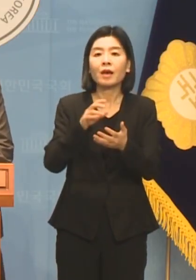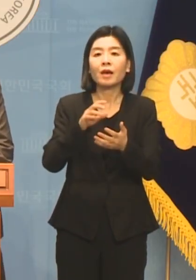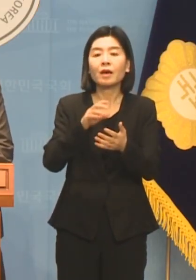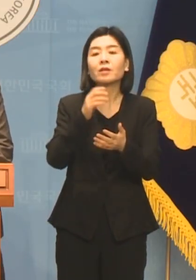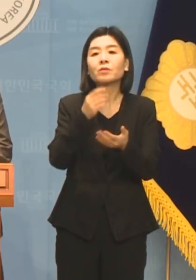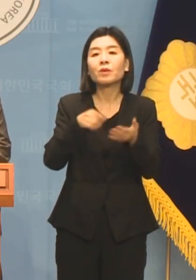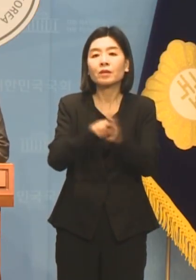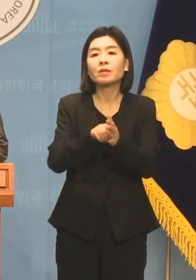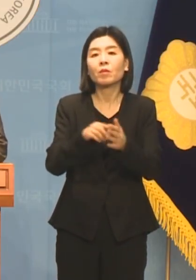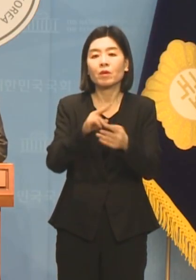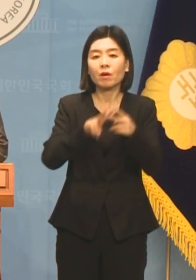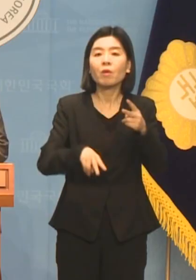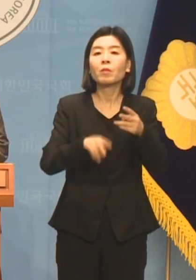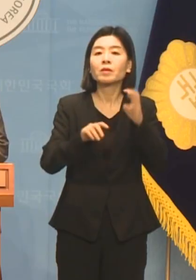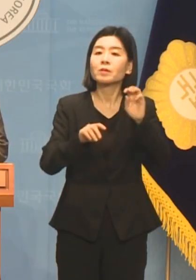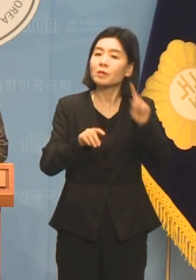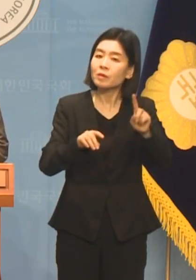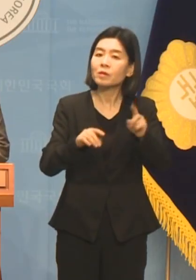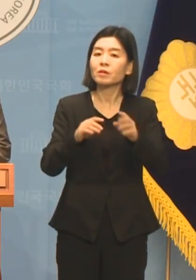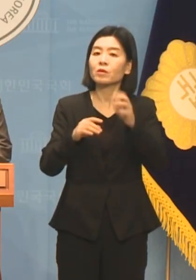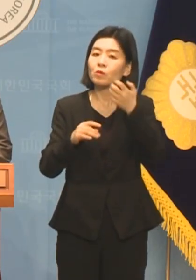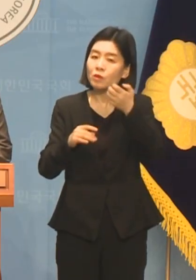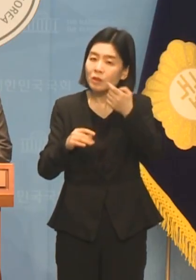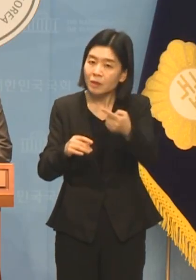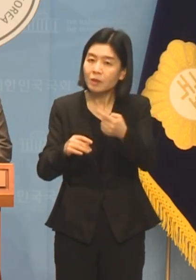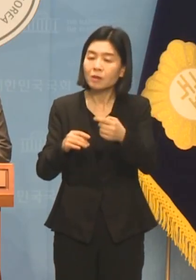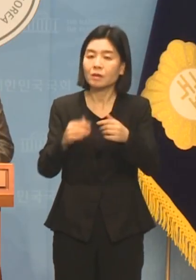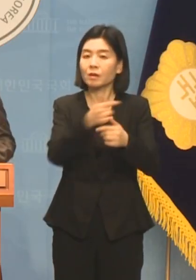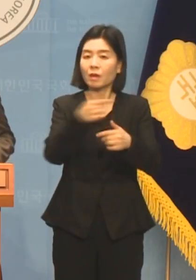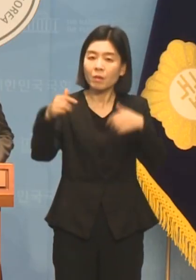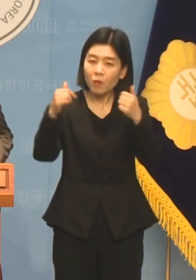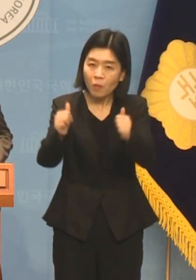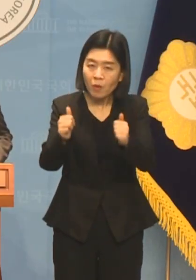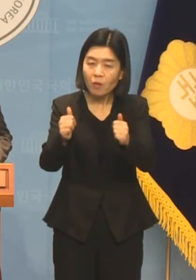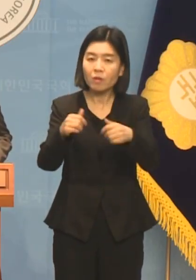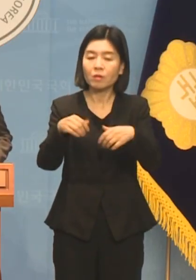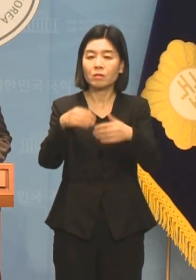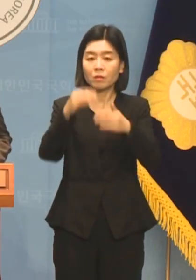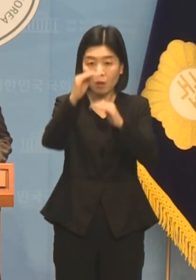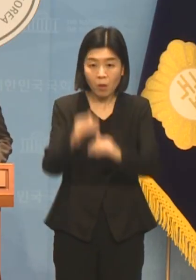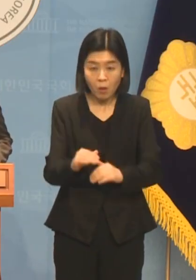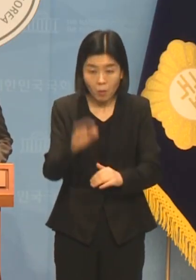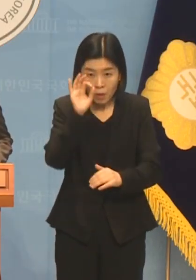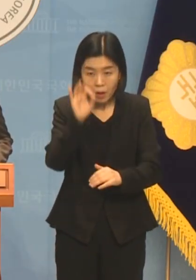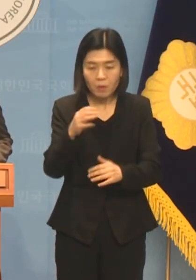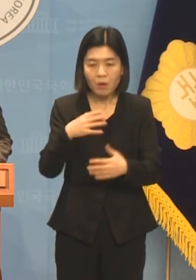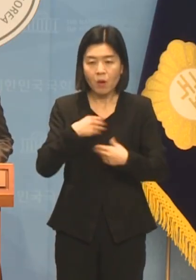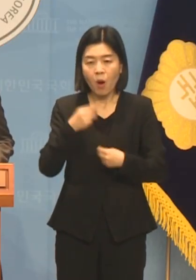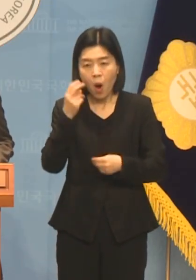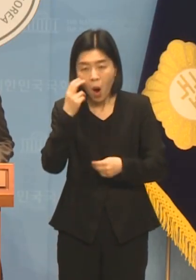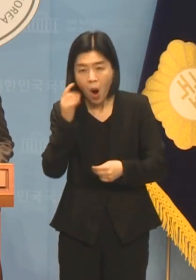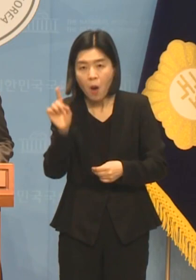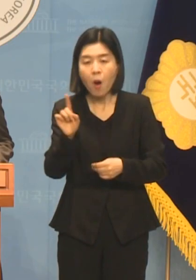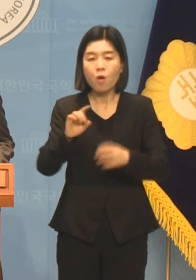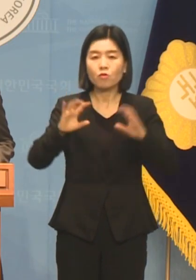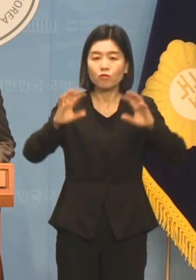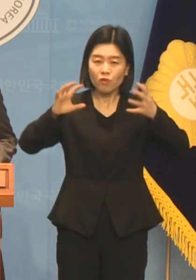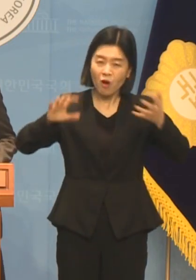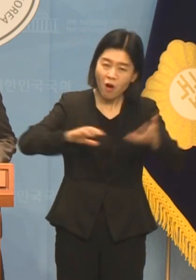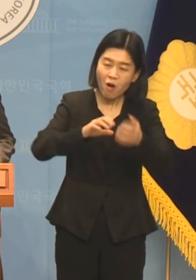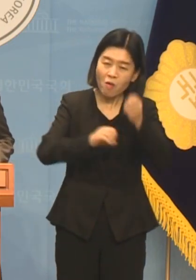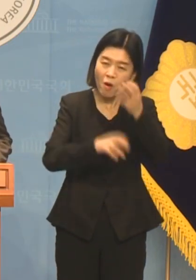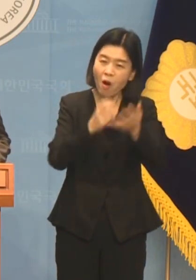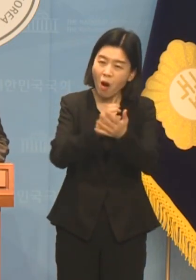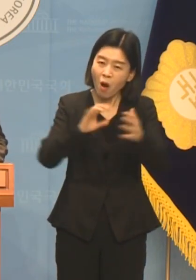87조, 형법 91조, 대법원 판례 1997년 판례를 보건대 고의성이 있어야 되고 국헌문란의 목적이 있어야 되고